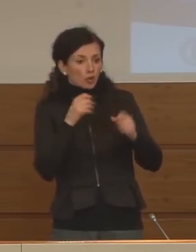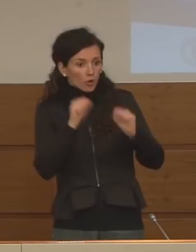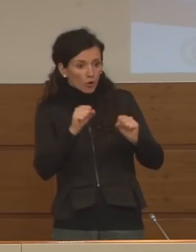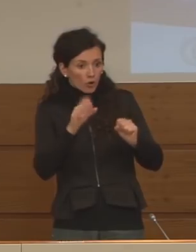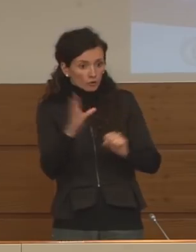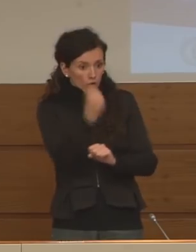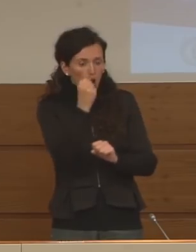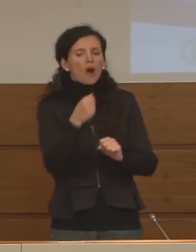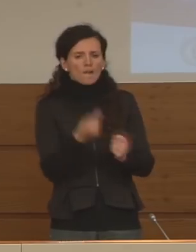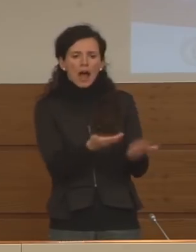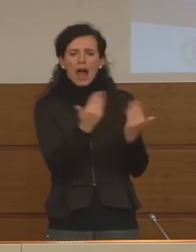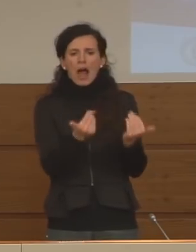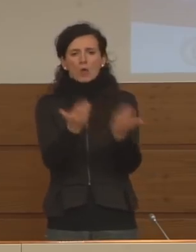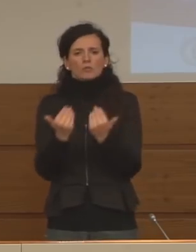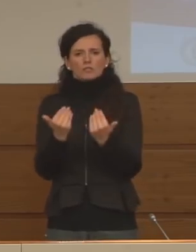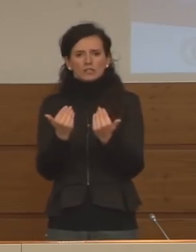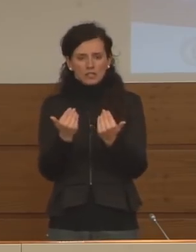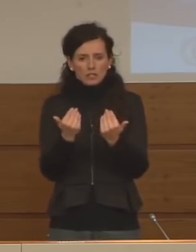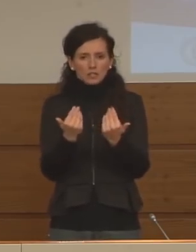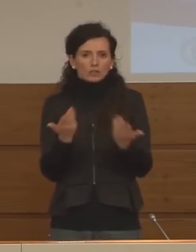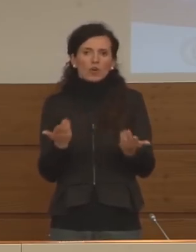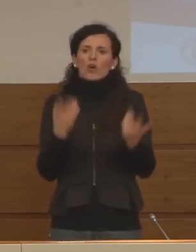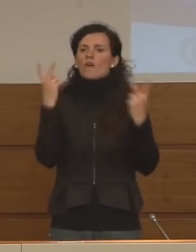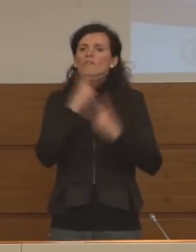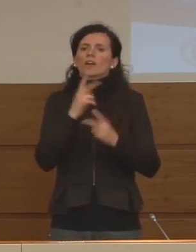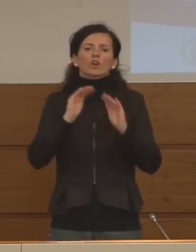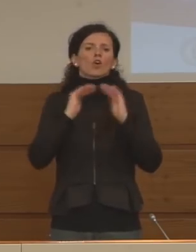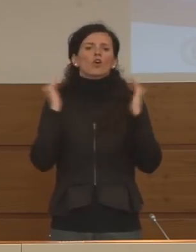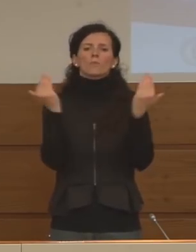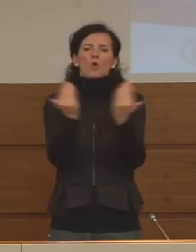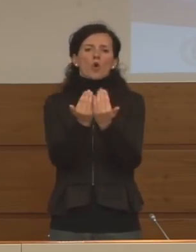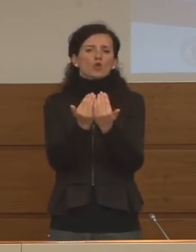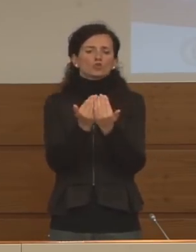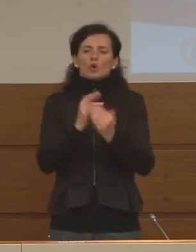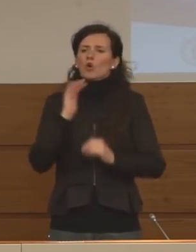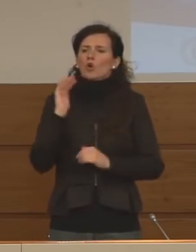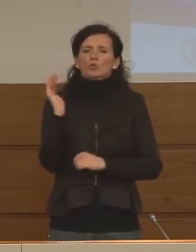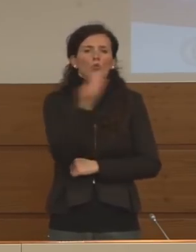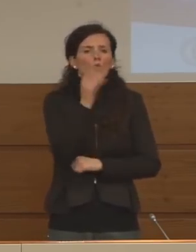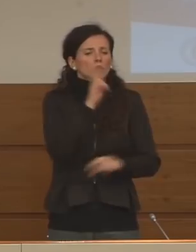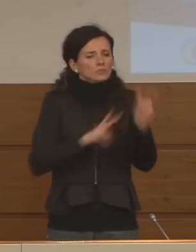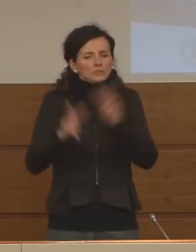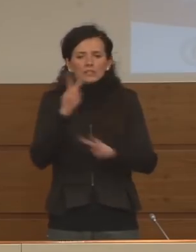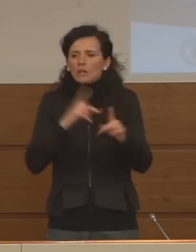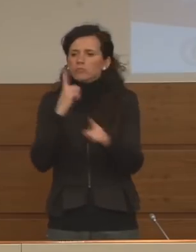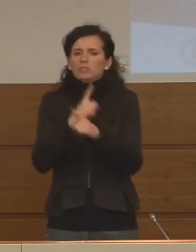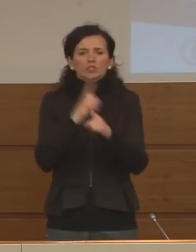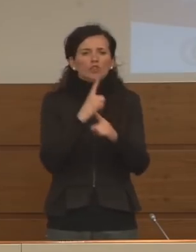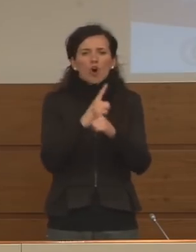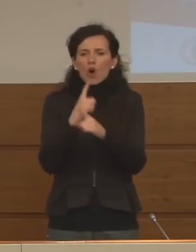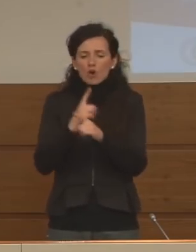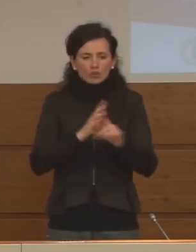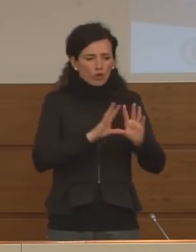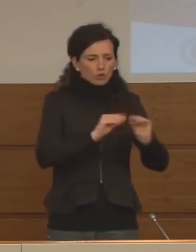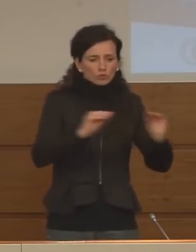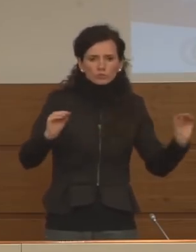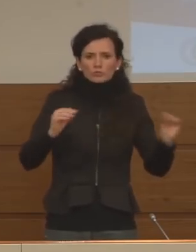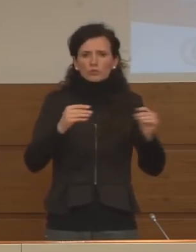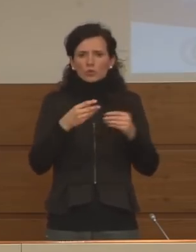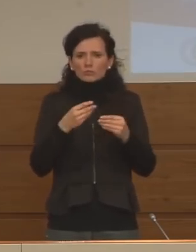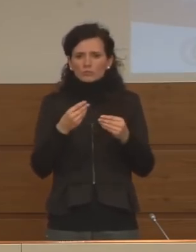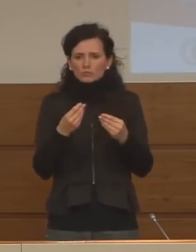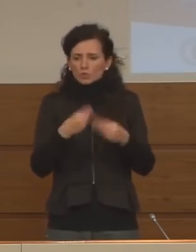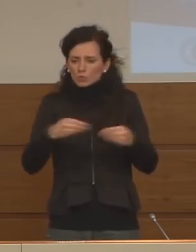siamo in presenza di una guerra globale tutti cerca da tutte le parti del mondo queste attrezzature